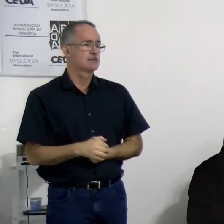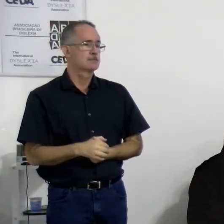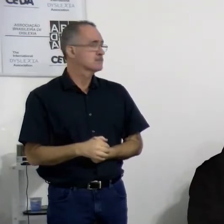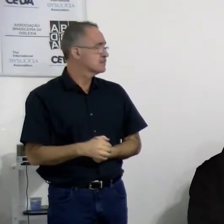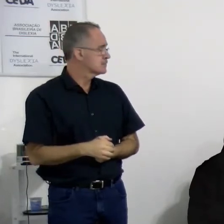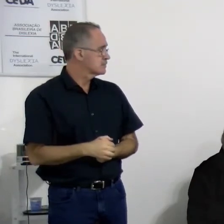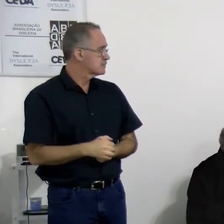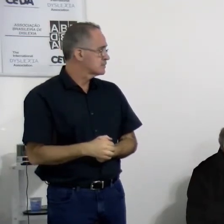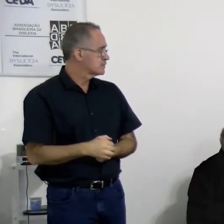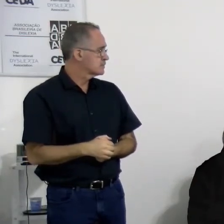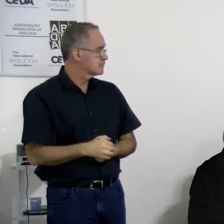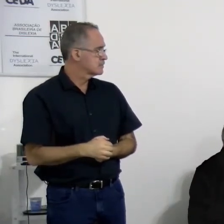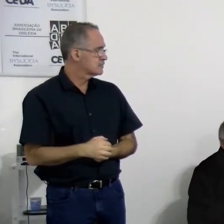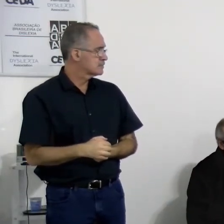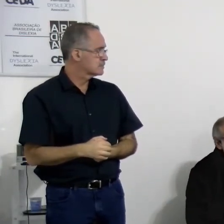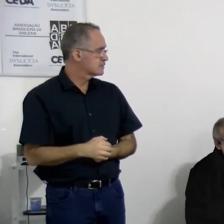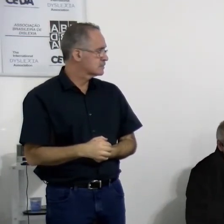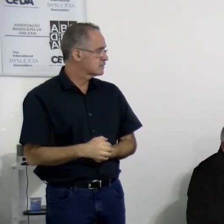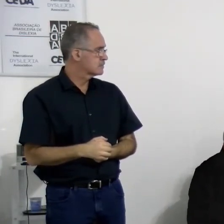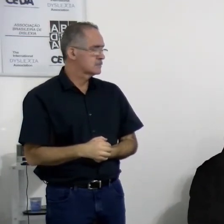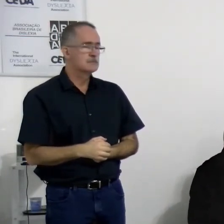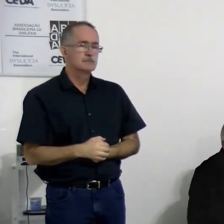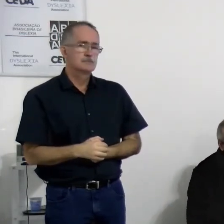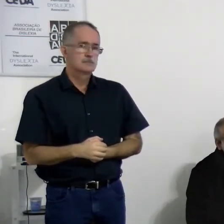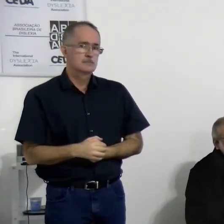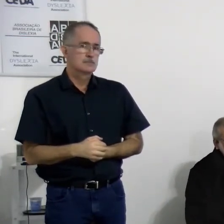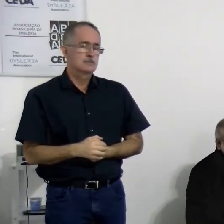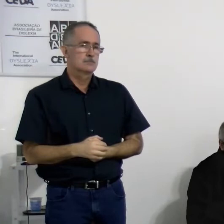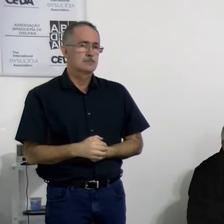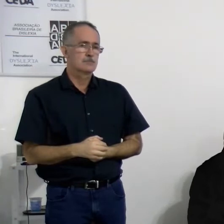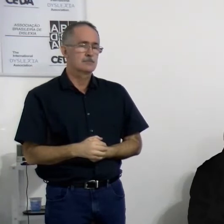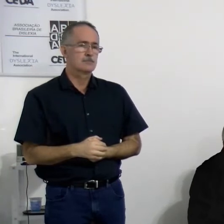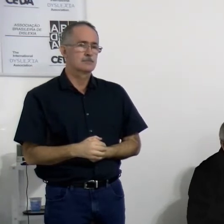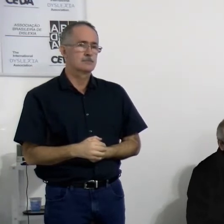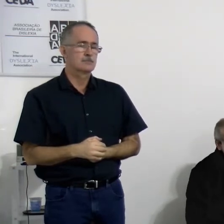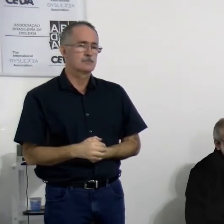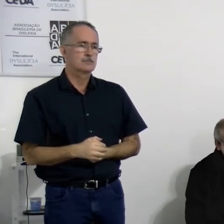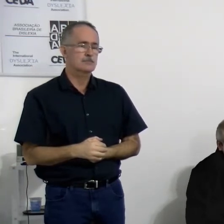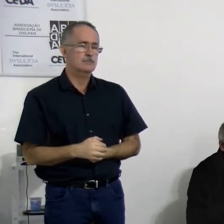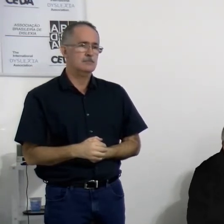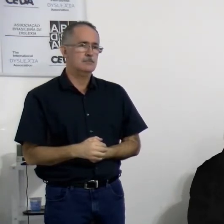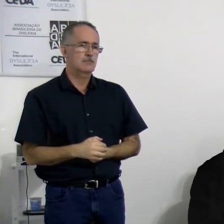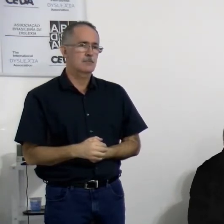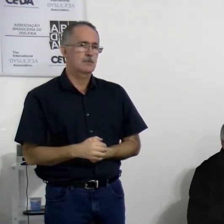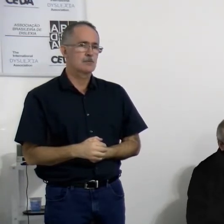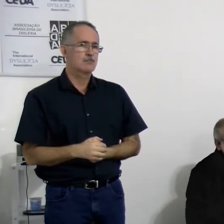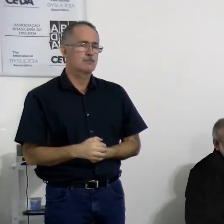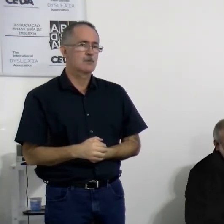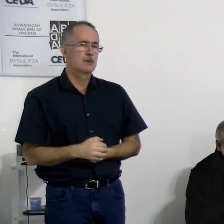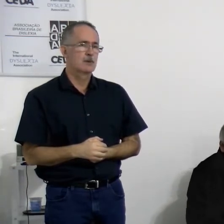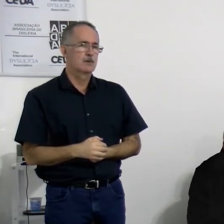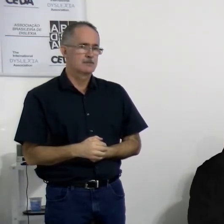I think that gives you a brief picture of some of the research that I'm in, and also some of my philosophy